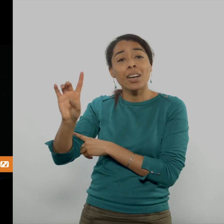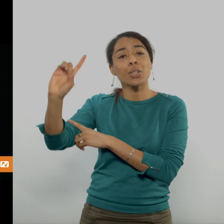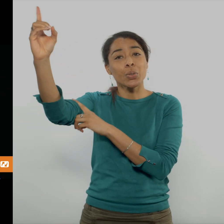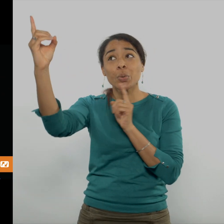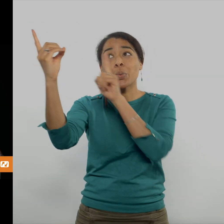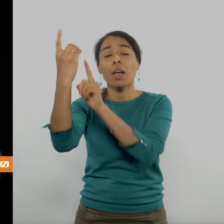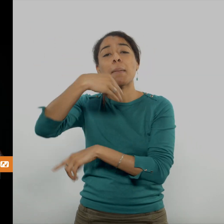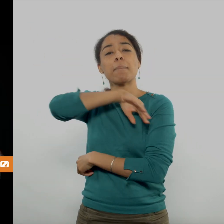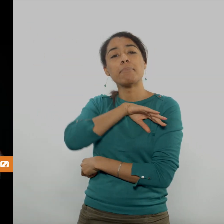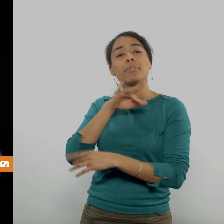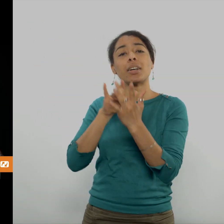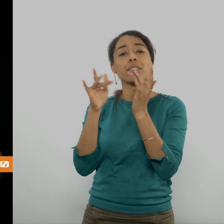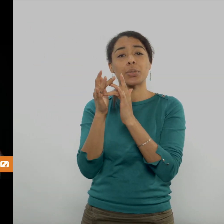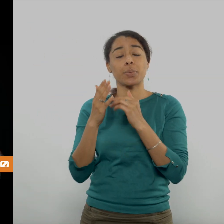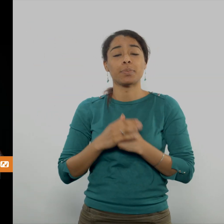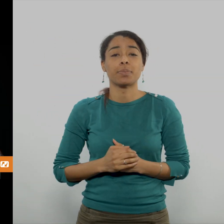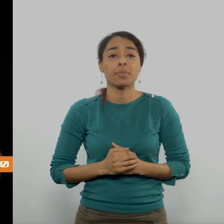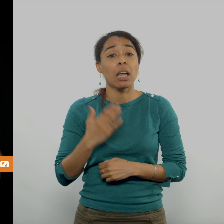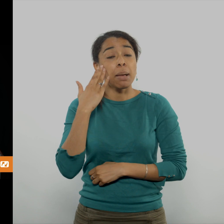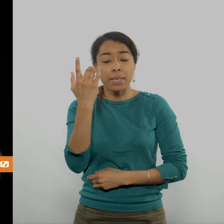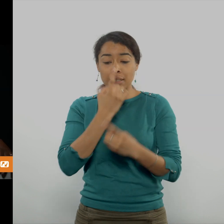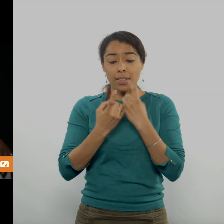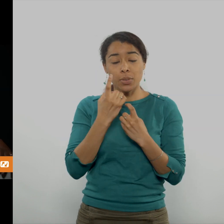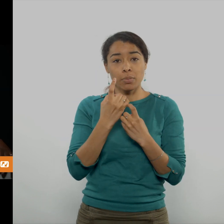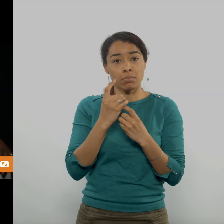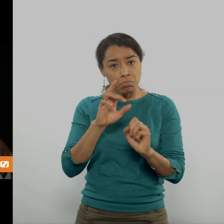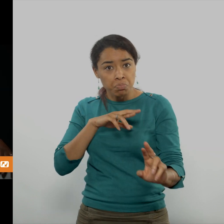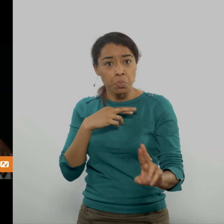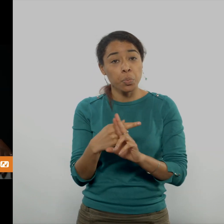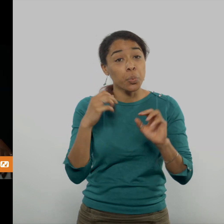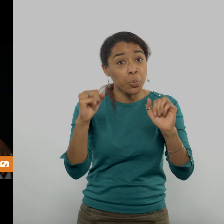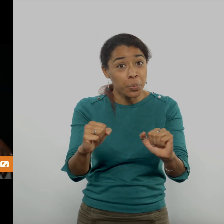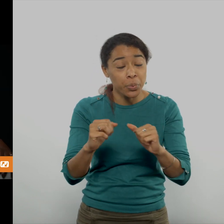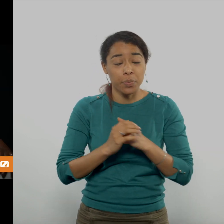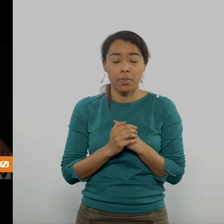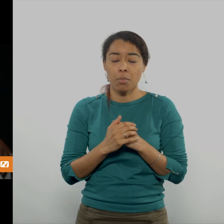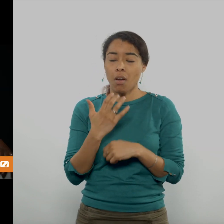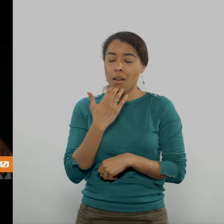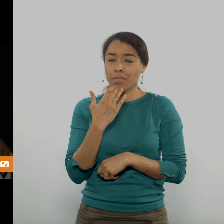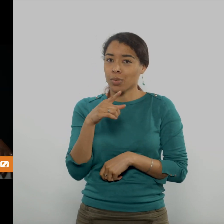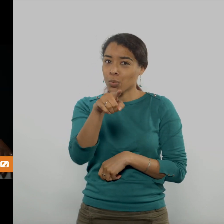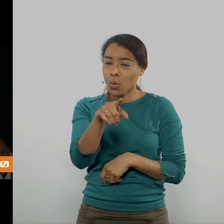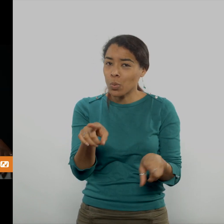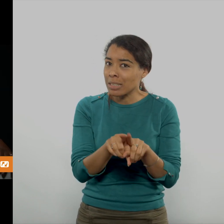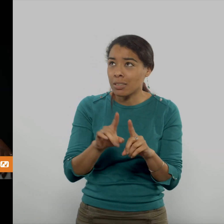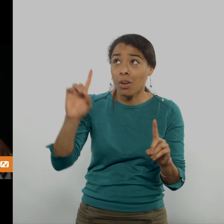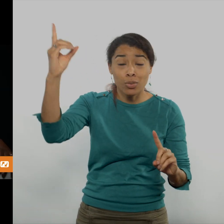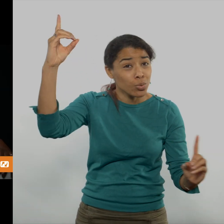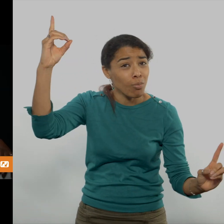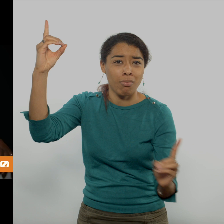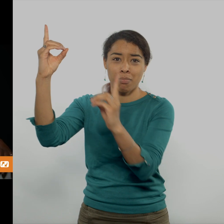à travers Jésus. Si tu as des questions, sache que je suis là. J'hésiterai pas à te répondre. Ce que je souhaite, c'est que tu puisses